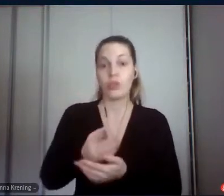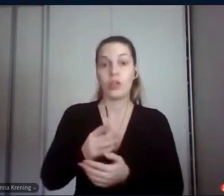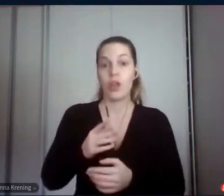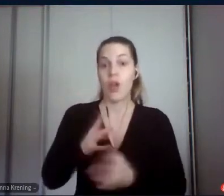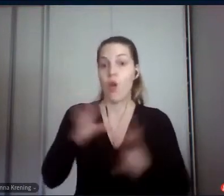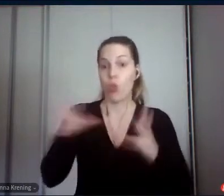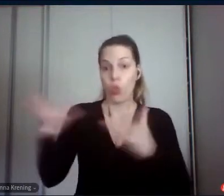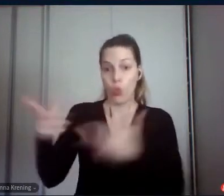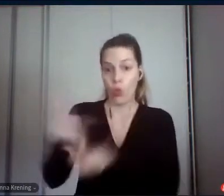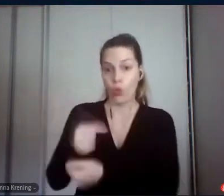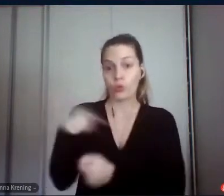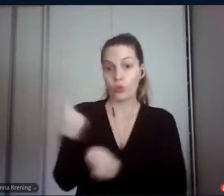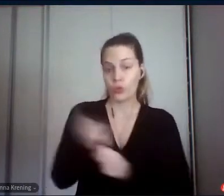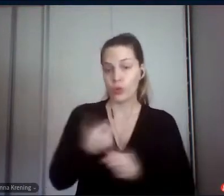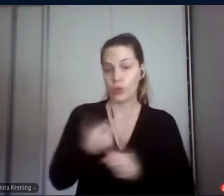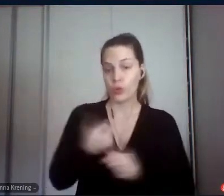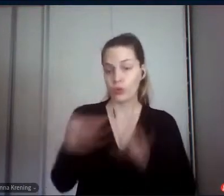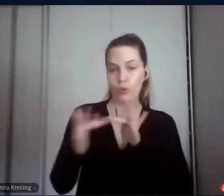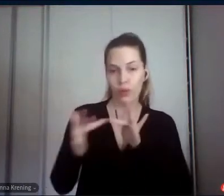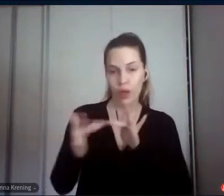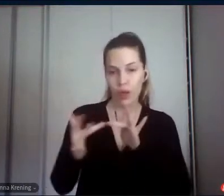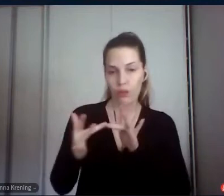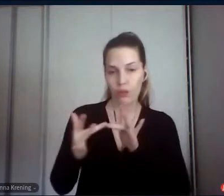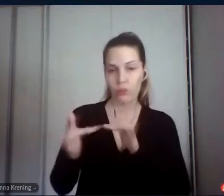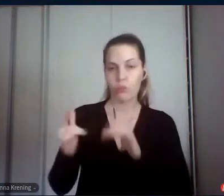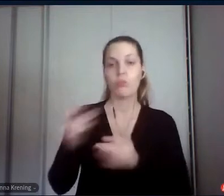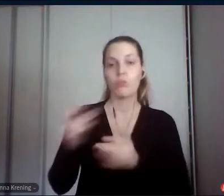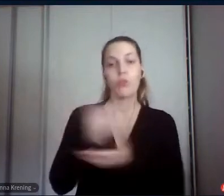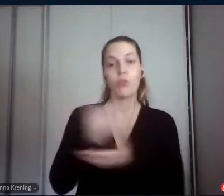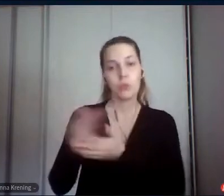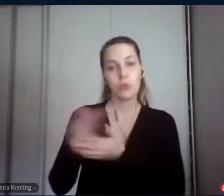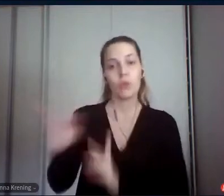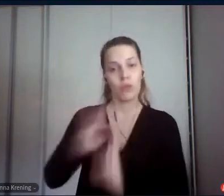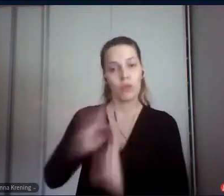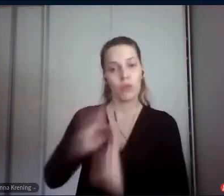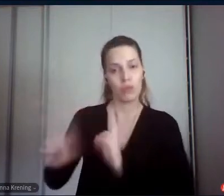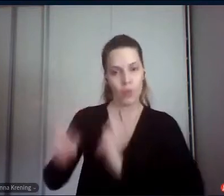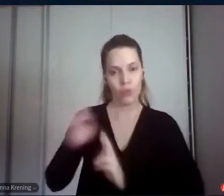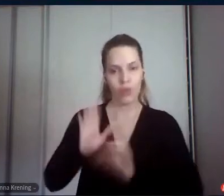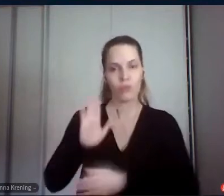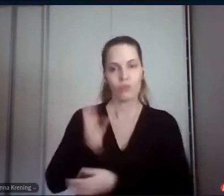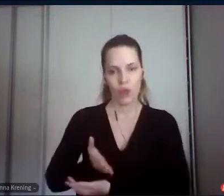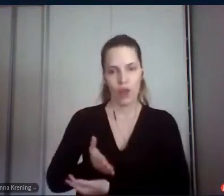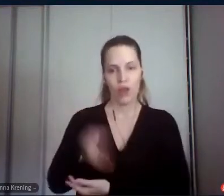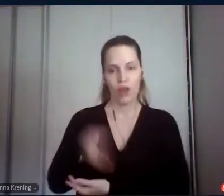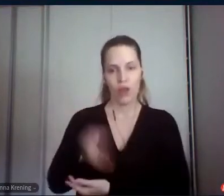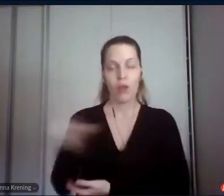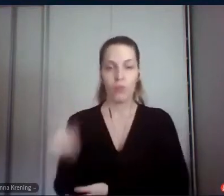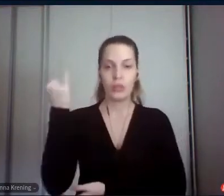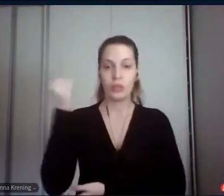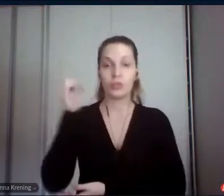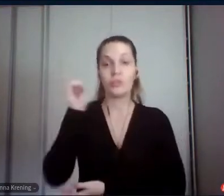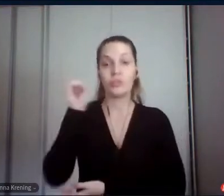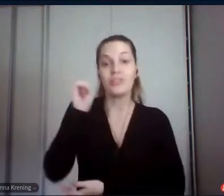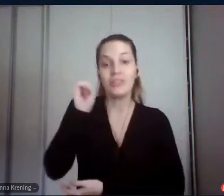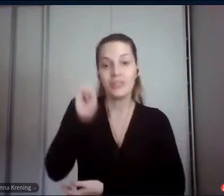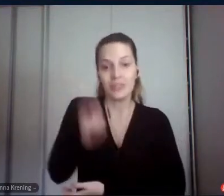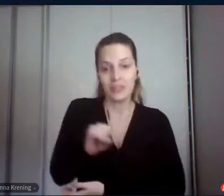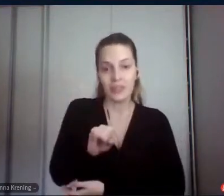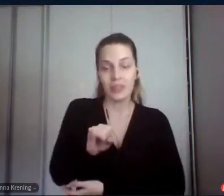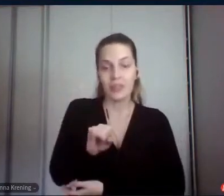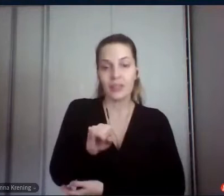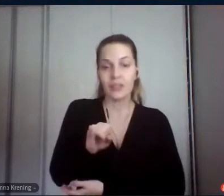respostas a esses contatos. É super importante, assim, quem não está conseguindo, né,